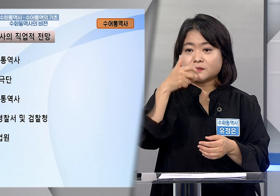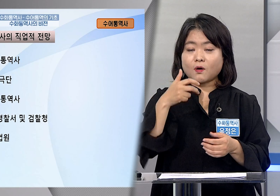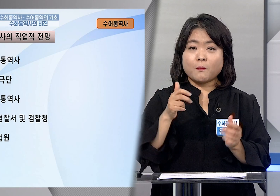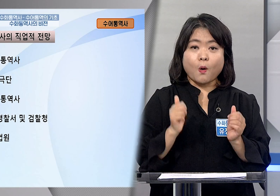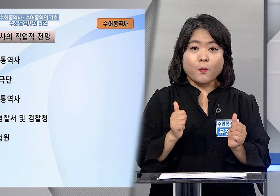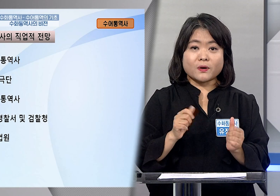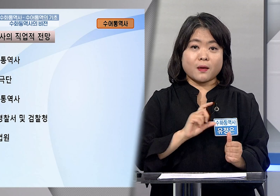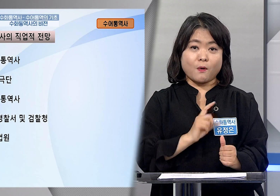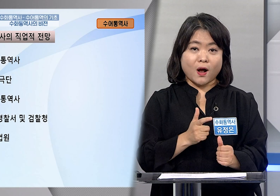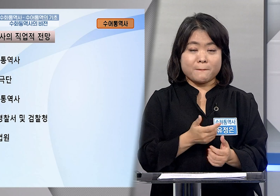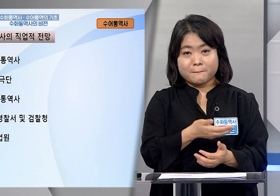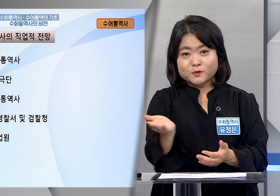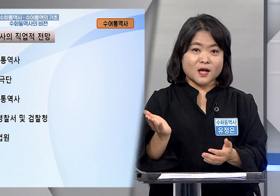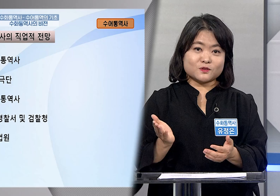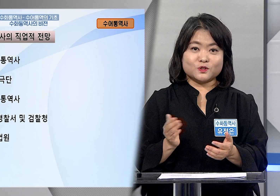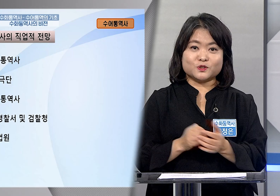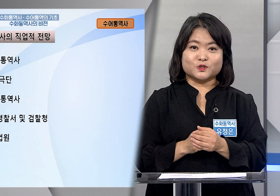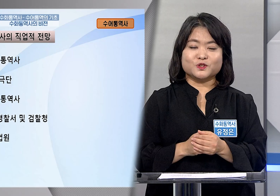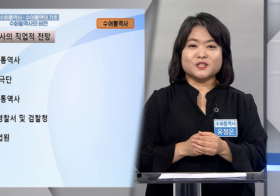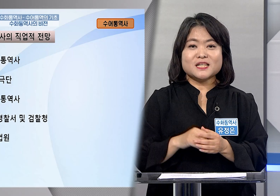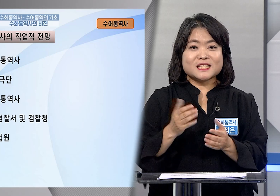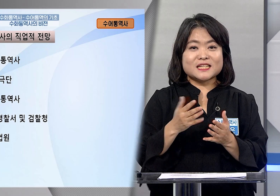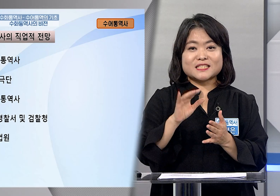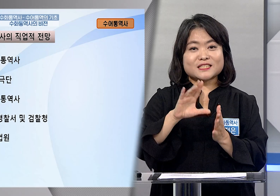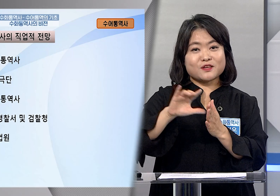검찰청, 법원에 명함 쫙 돌리고 일이 있을 때 연락